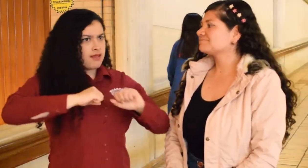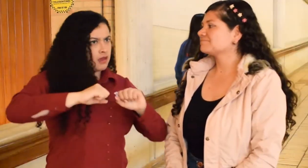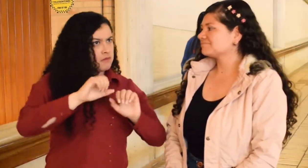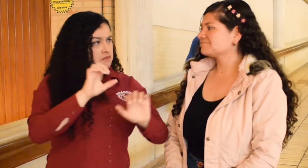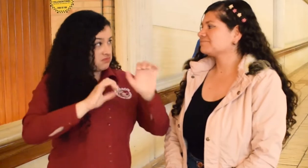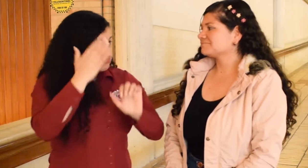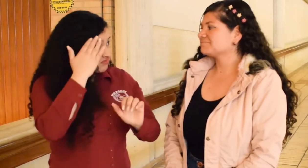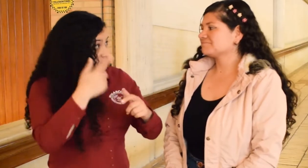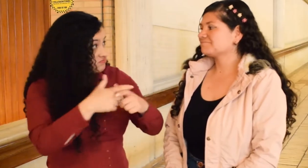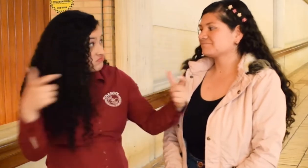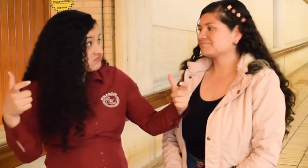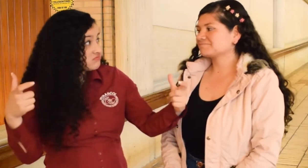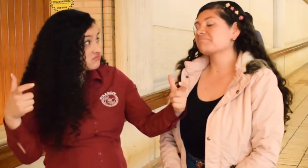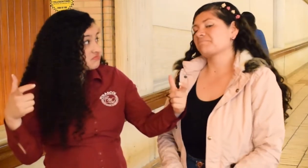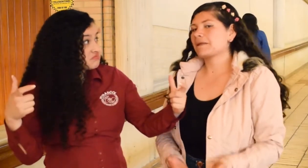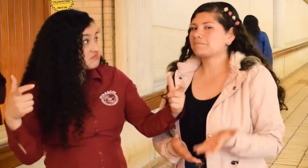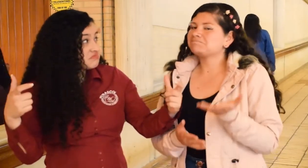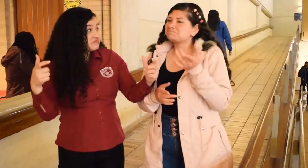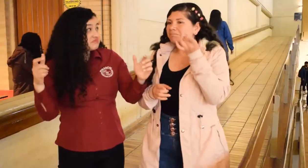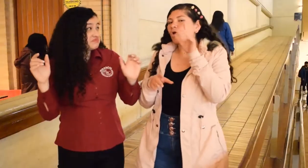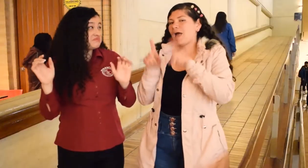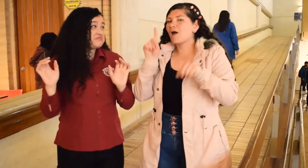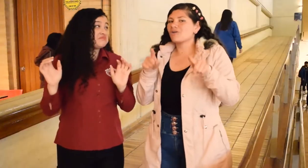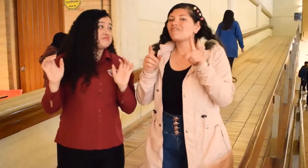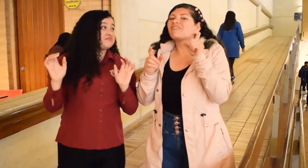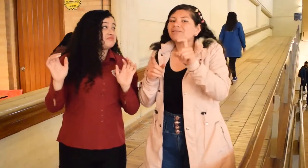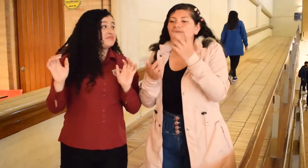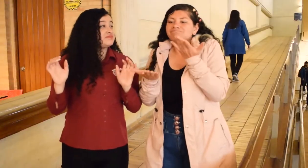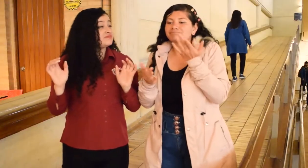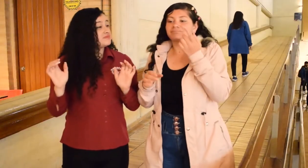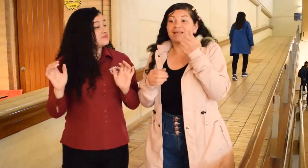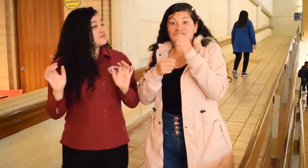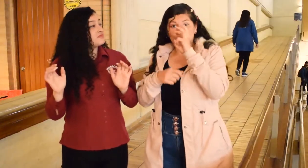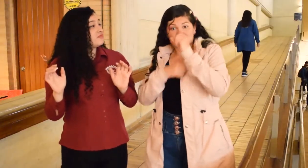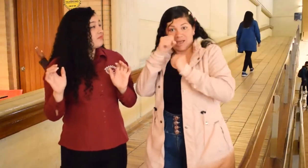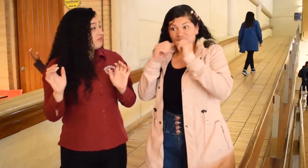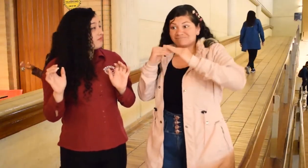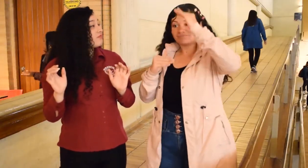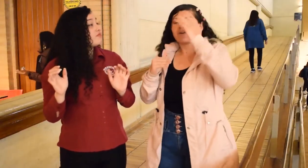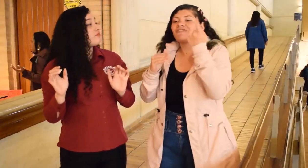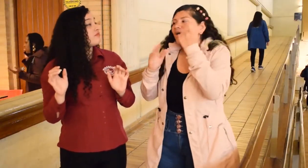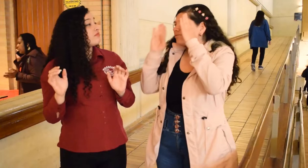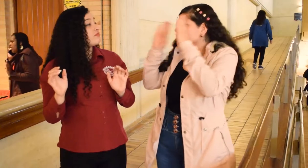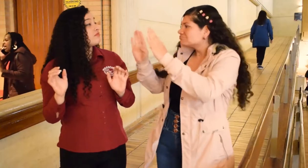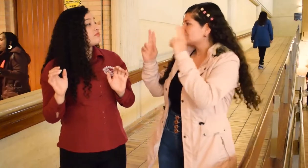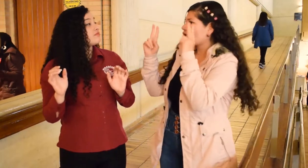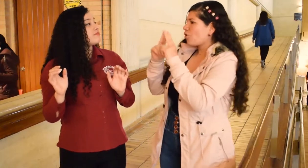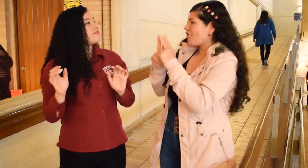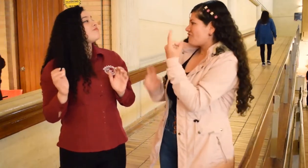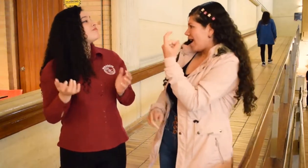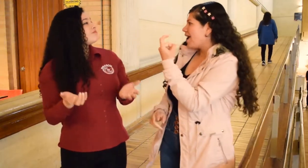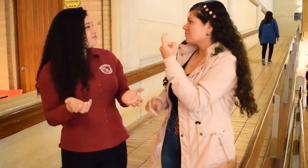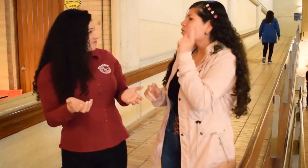defenderse en caso de violencia de género pues algunas hace falta más conocimiento por parte de nosotras es